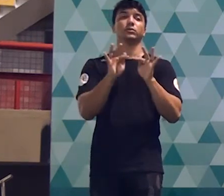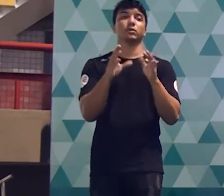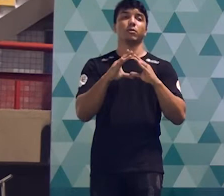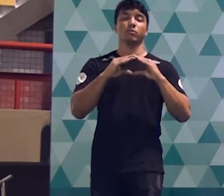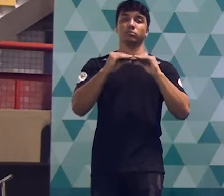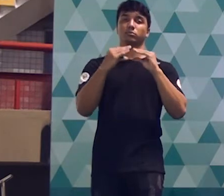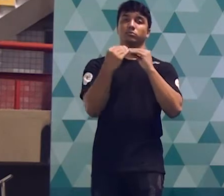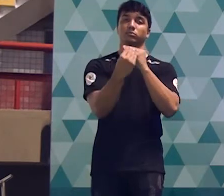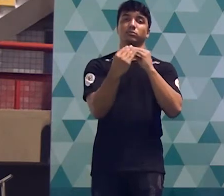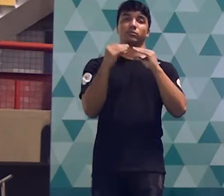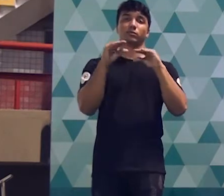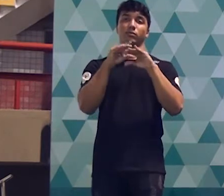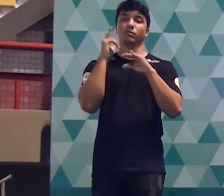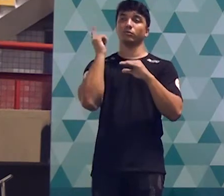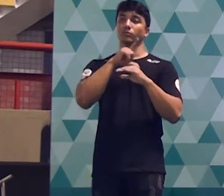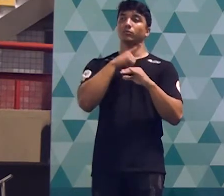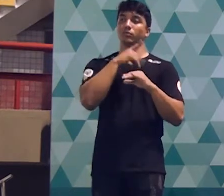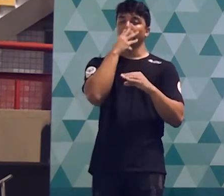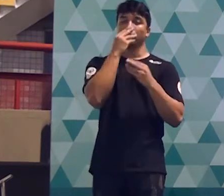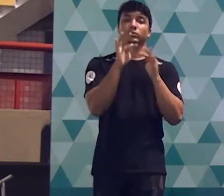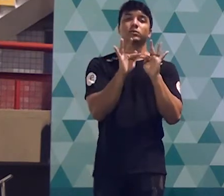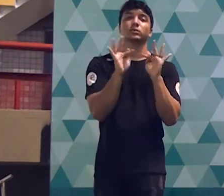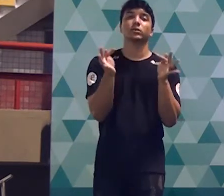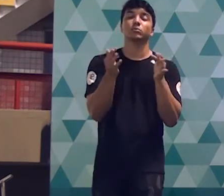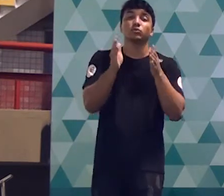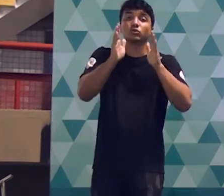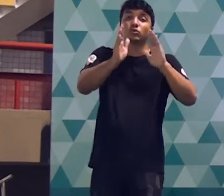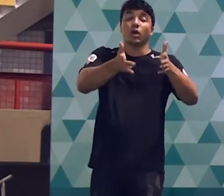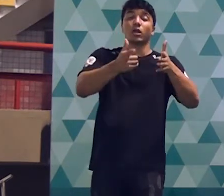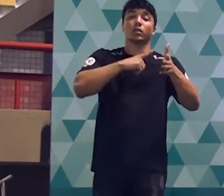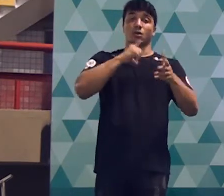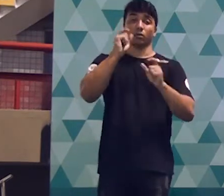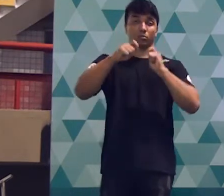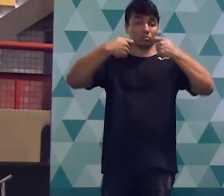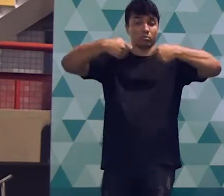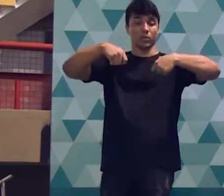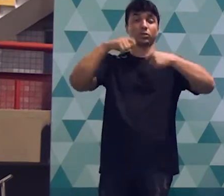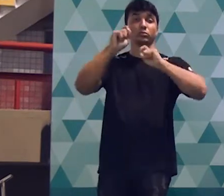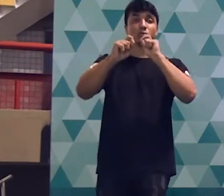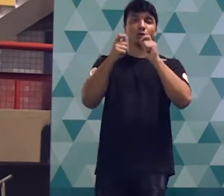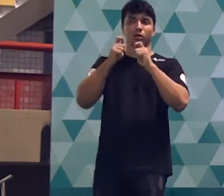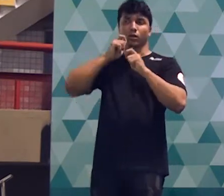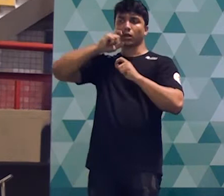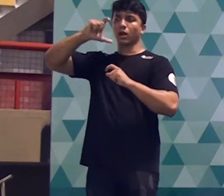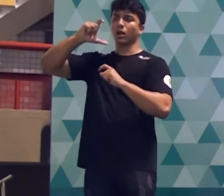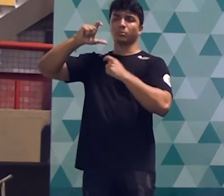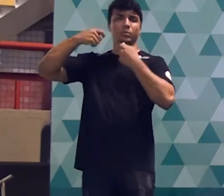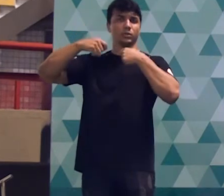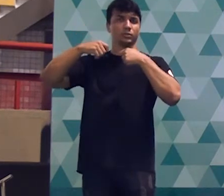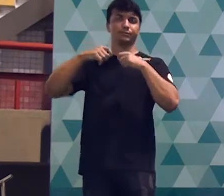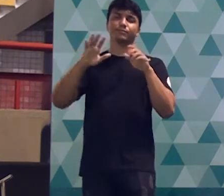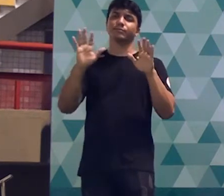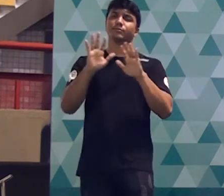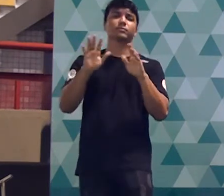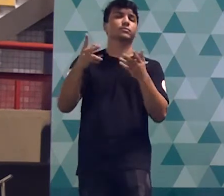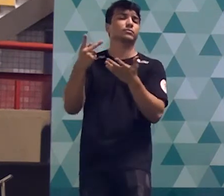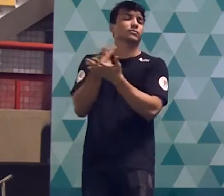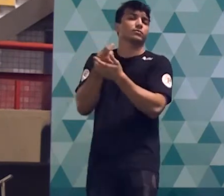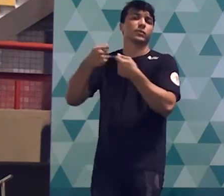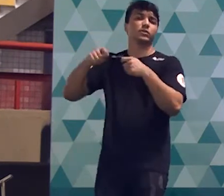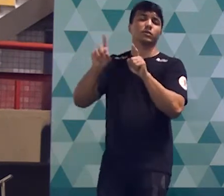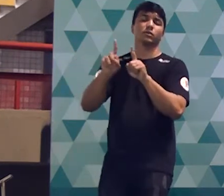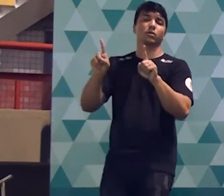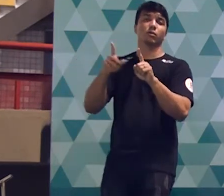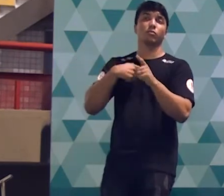né? A carne já vem toda moidinha. Ele vai precisar desse dente grande? Não. Aí o que aconteceu com